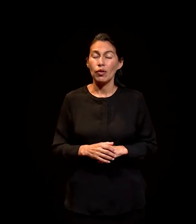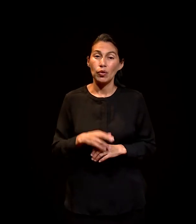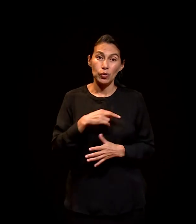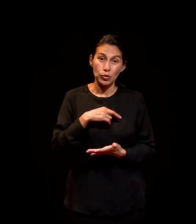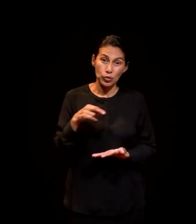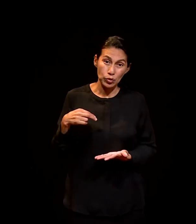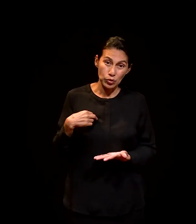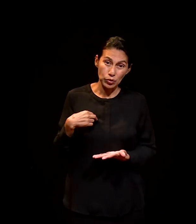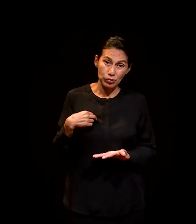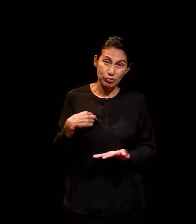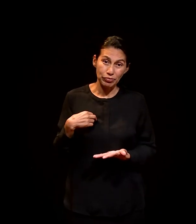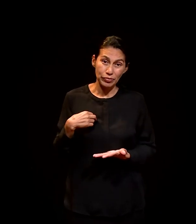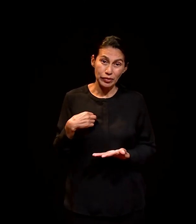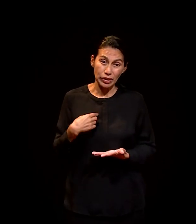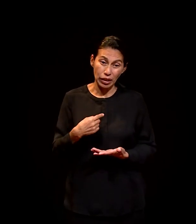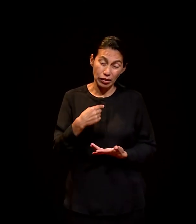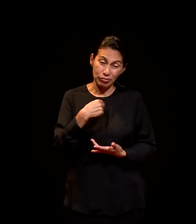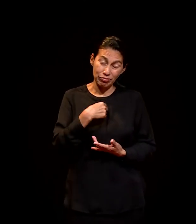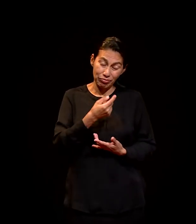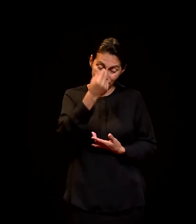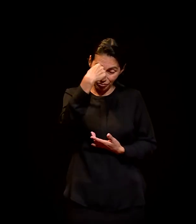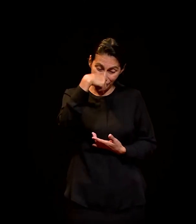sobre no es